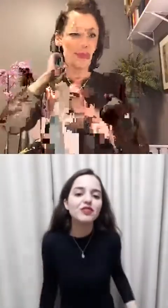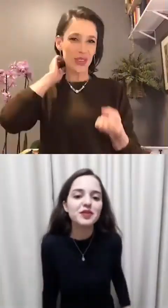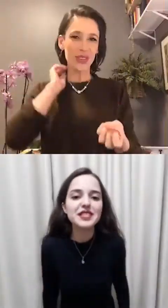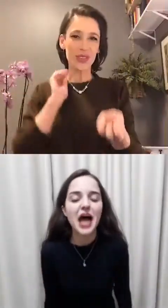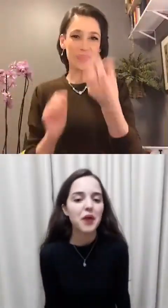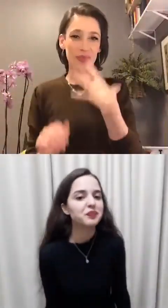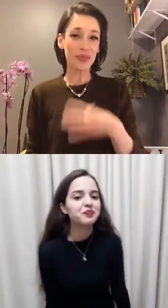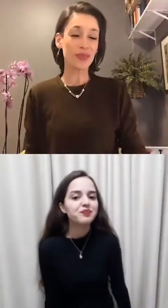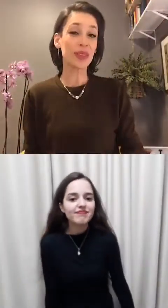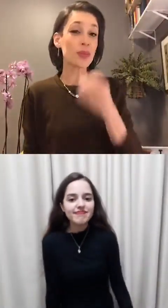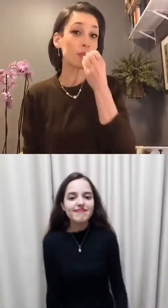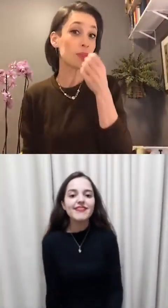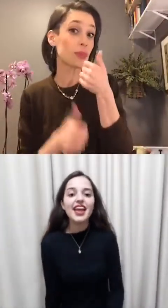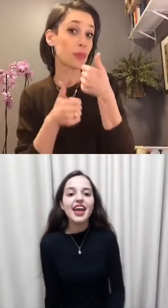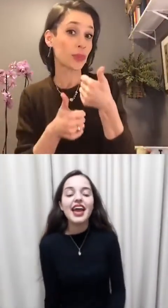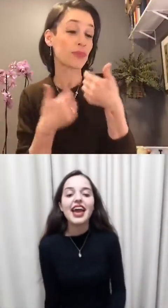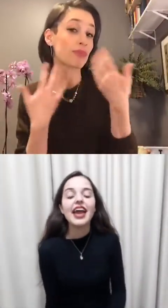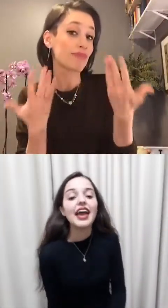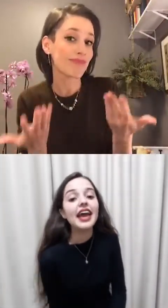Bom, vamos lá.